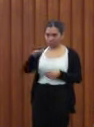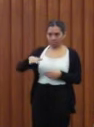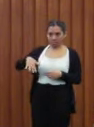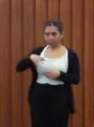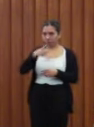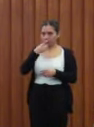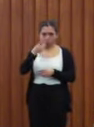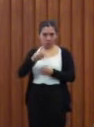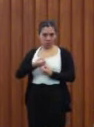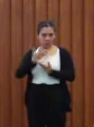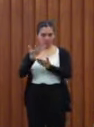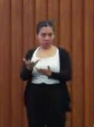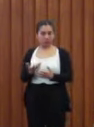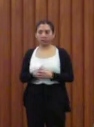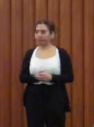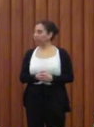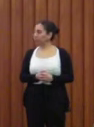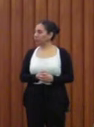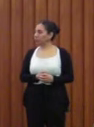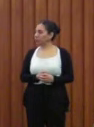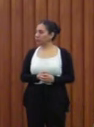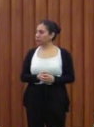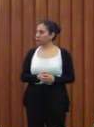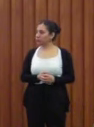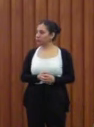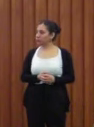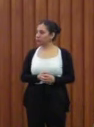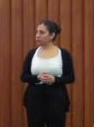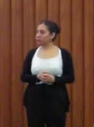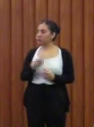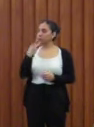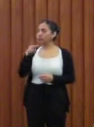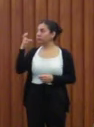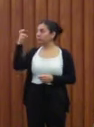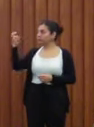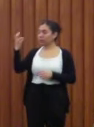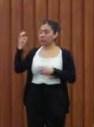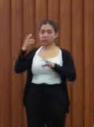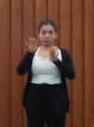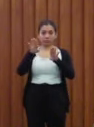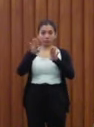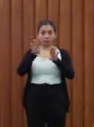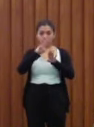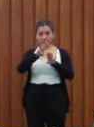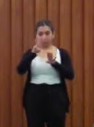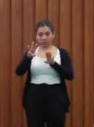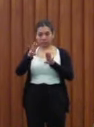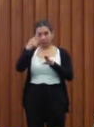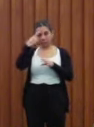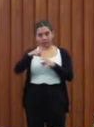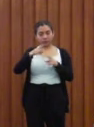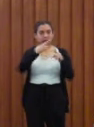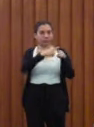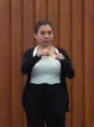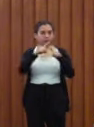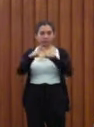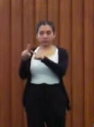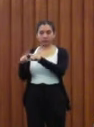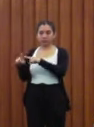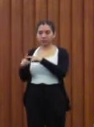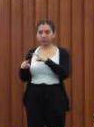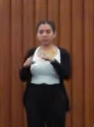Pero precisamente yo creo que la herramienta está dirigida a fortalecer el trabajo que hacen las y los